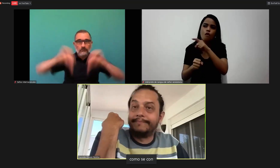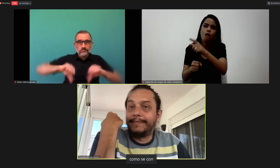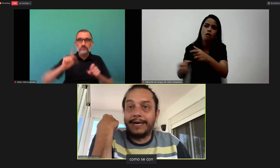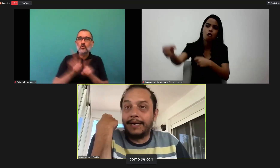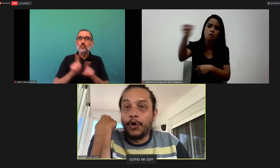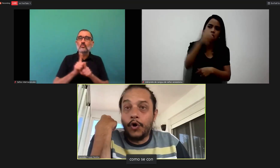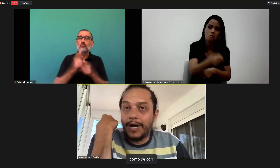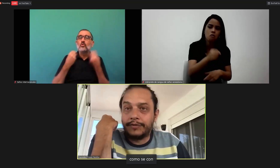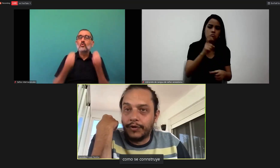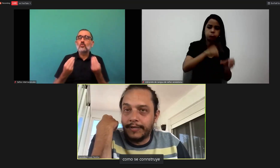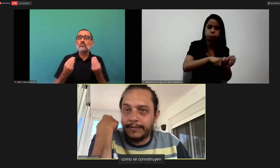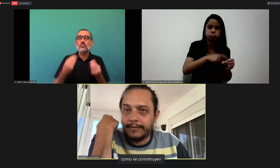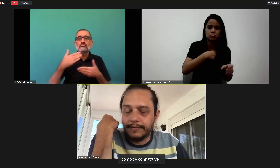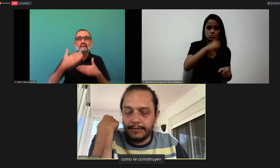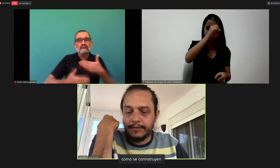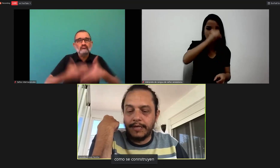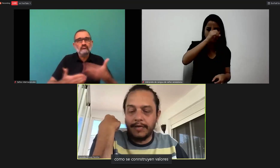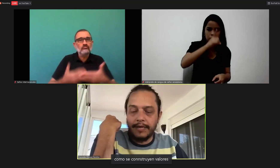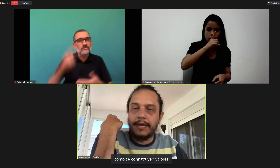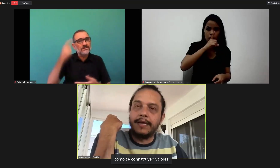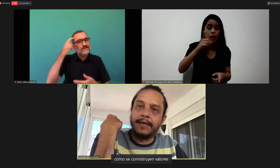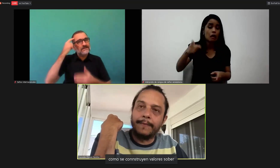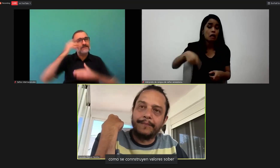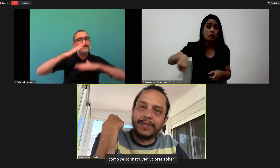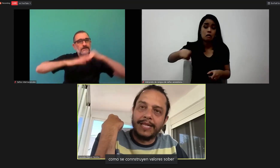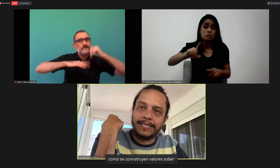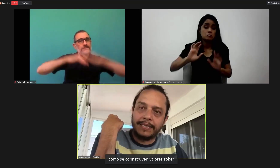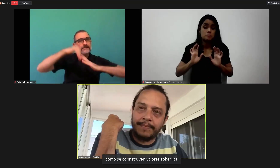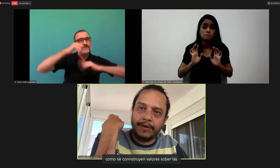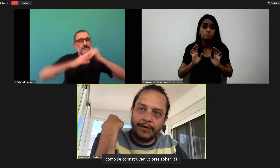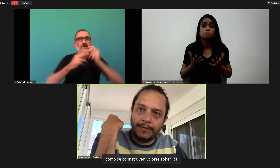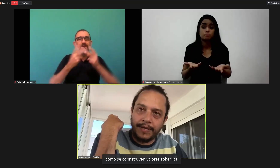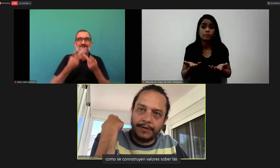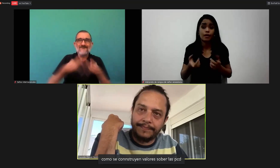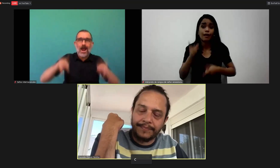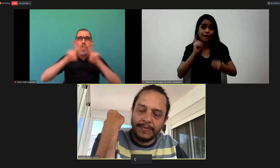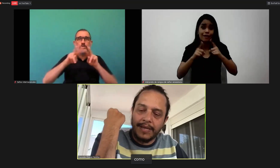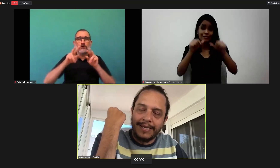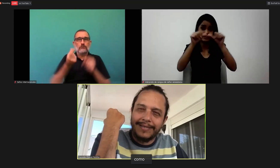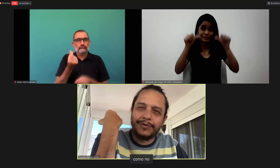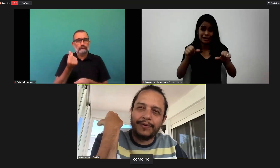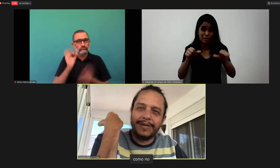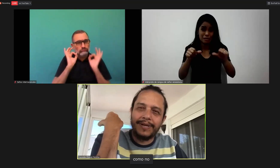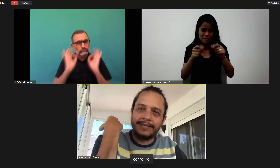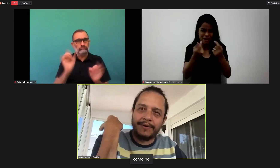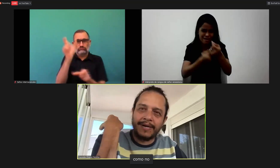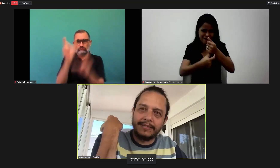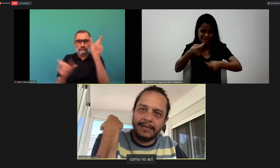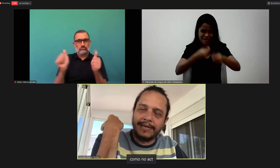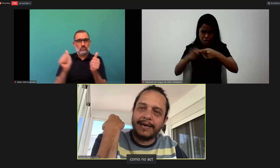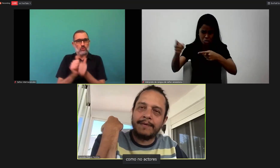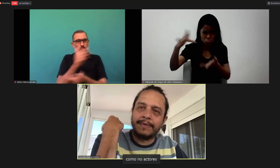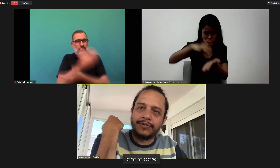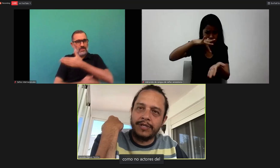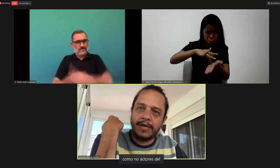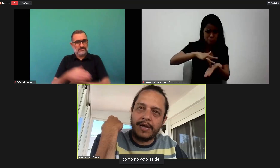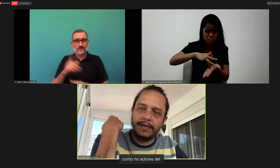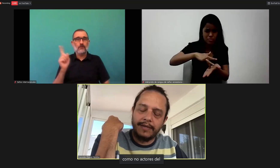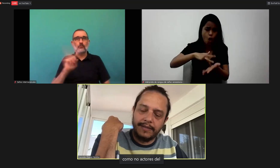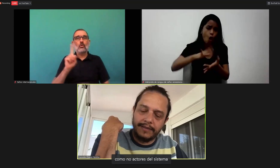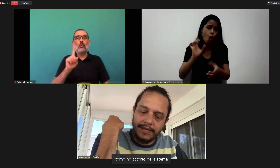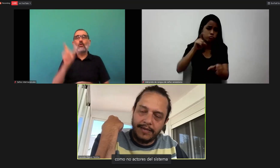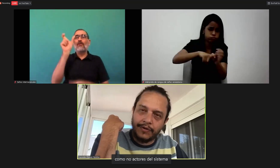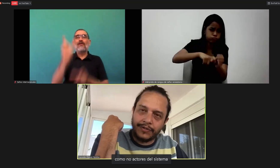como no actores del sistema económico. Y es sobre esta base que la gran